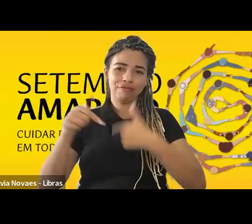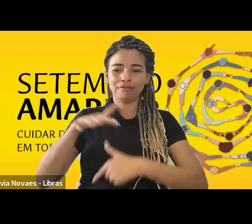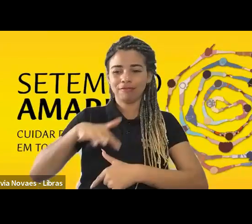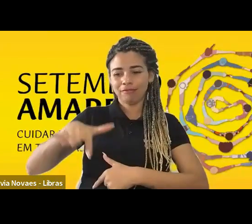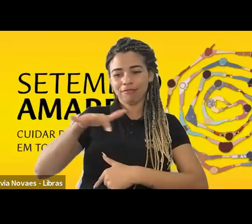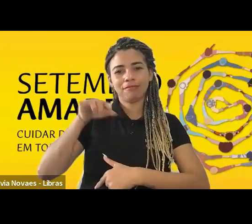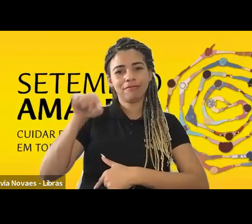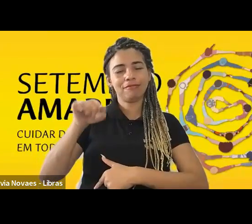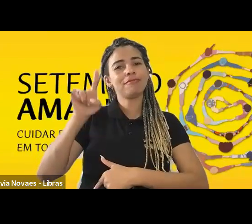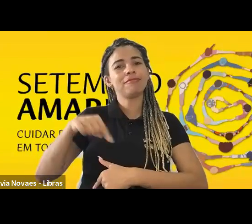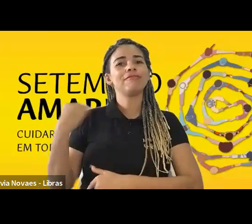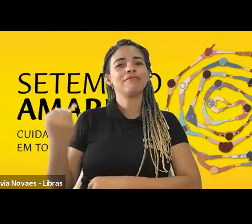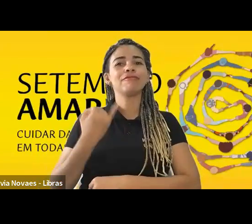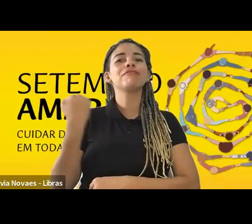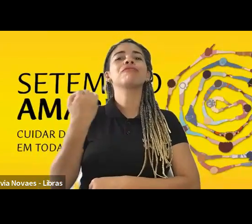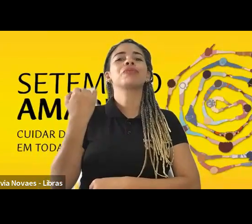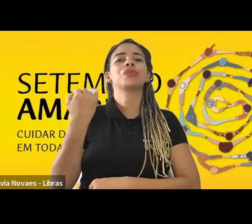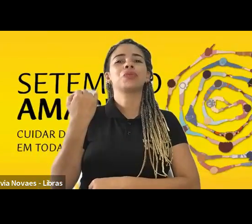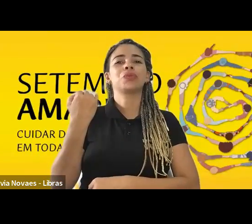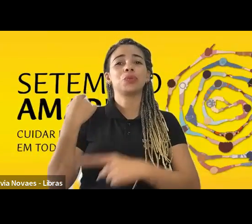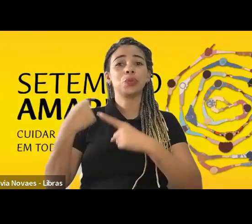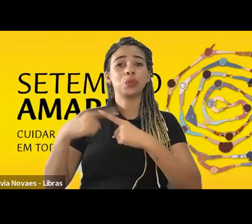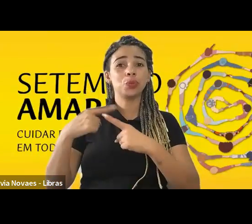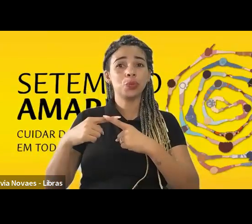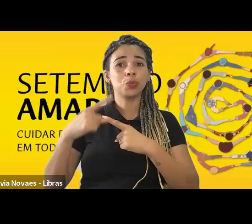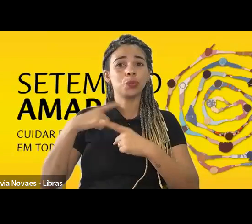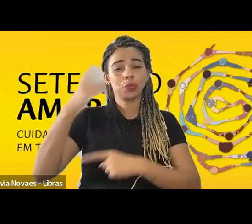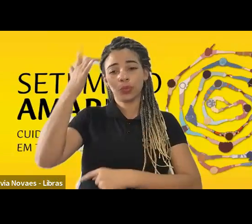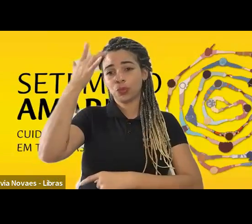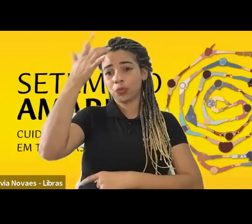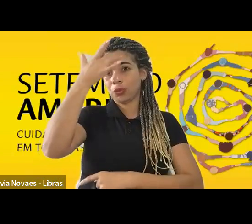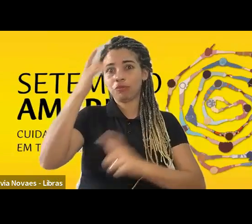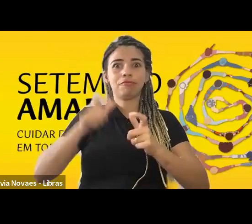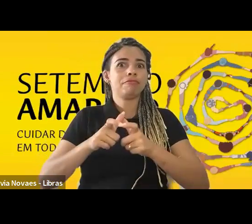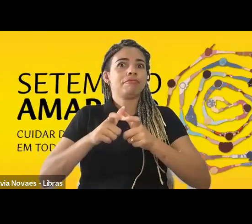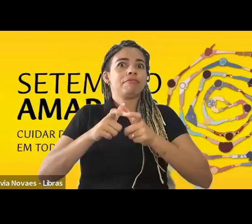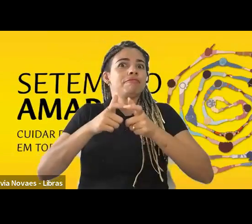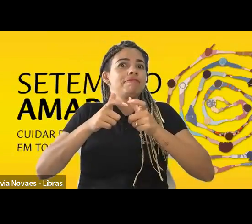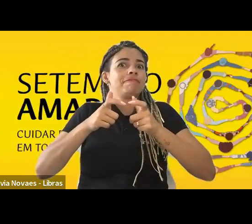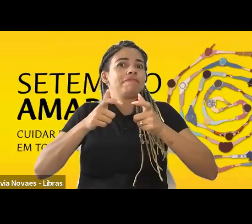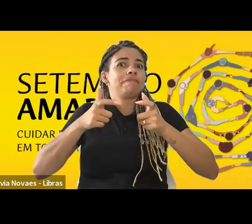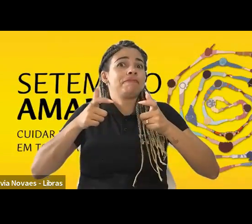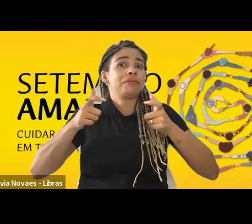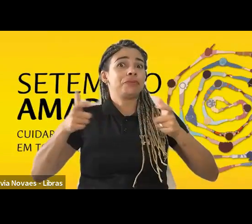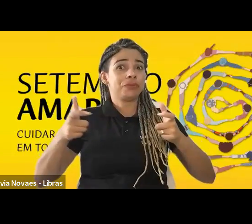muito significativo, porque a prevalência dos transtornos mentais tem aumentado gradativamente, né?